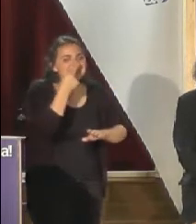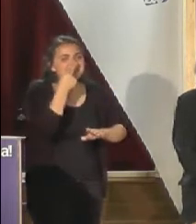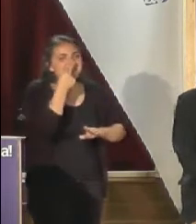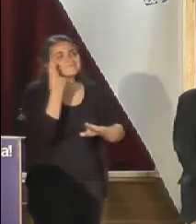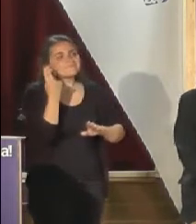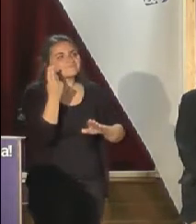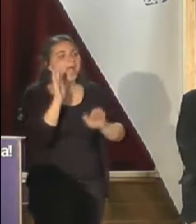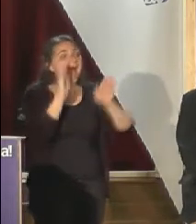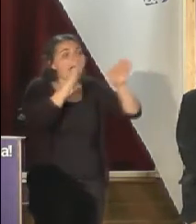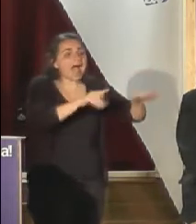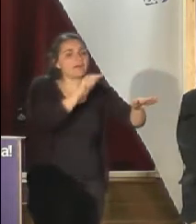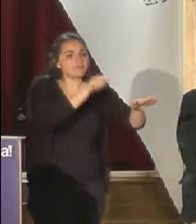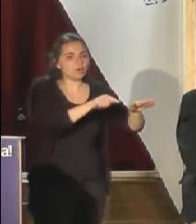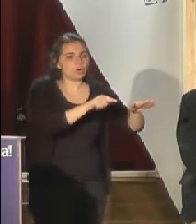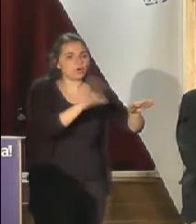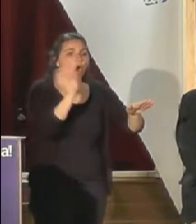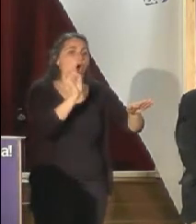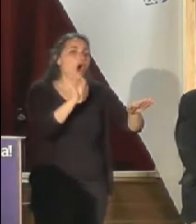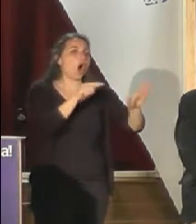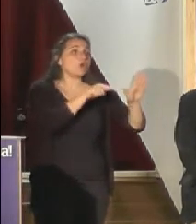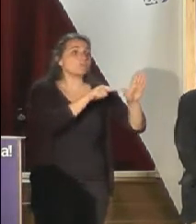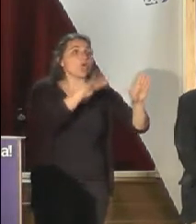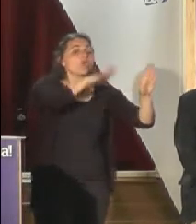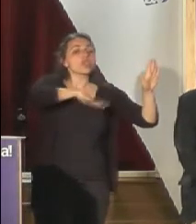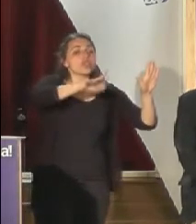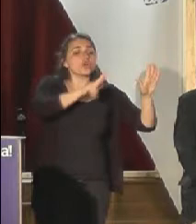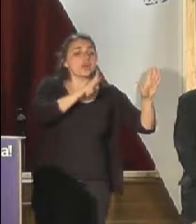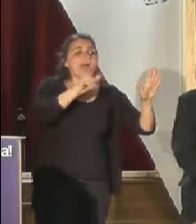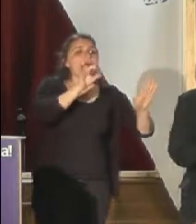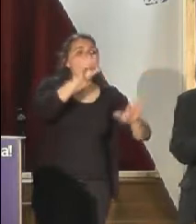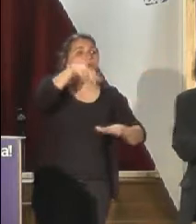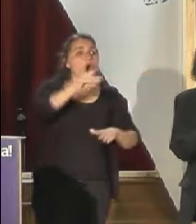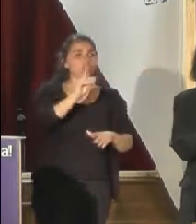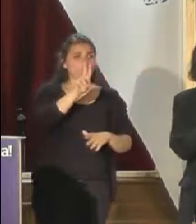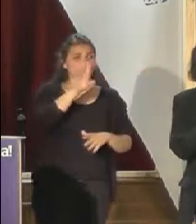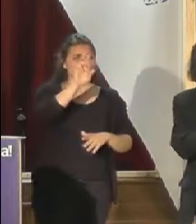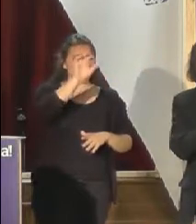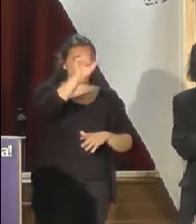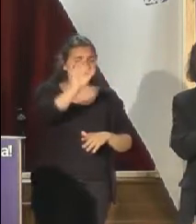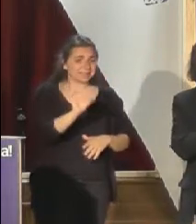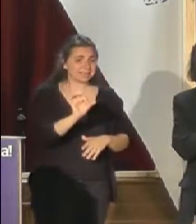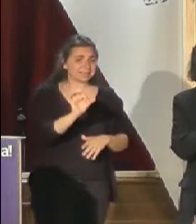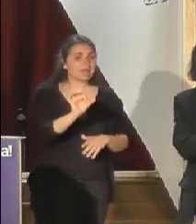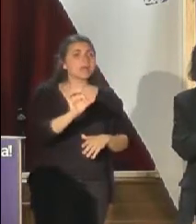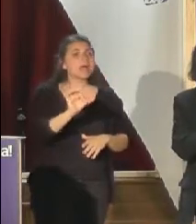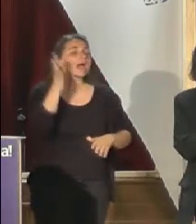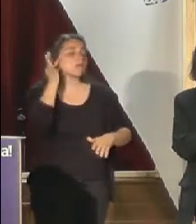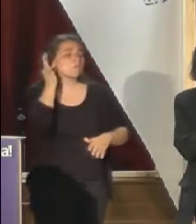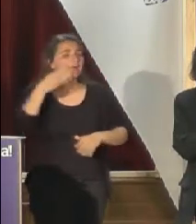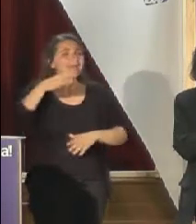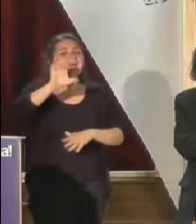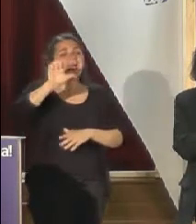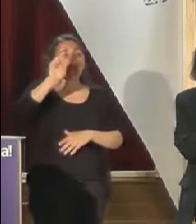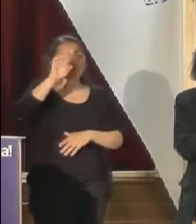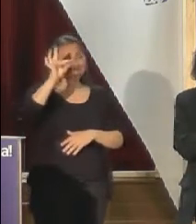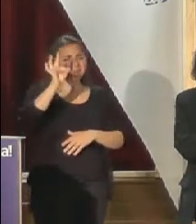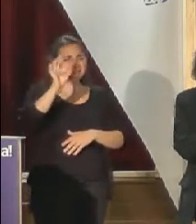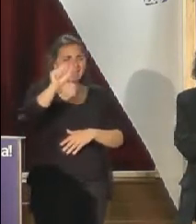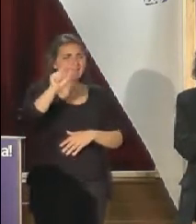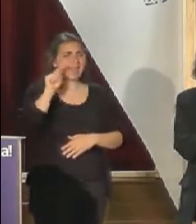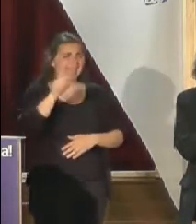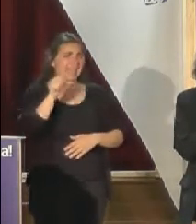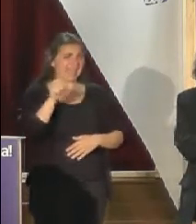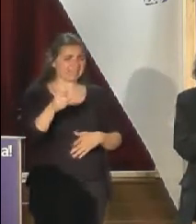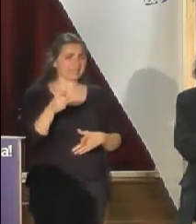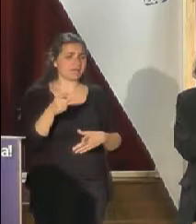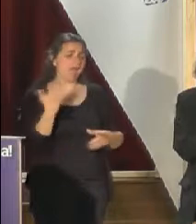dos últimos, Honduras. E Berta Cáceres é unha das últimas víctimas. Pero eso non son crimes, os crimes hainos polo visto en Venezuela.